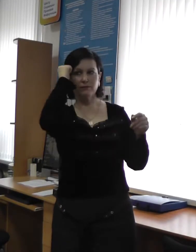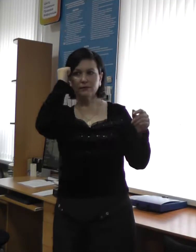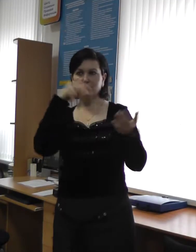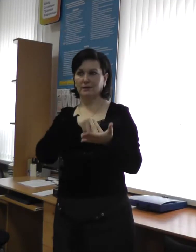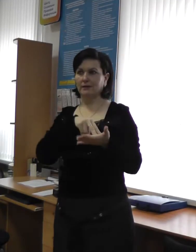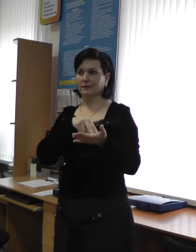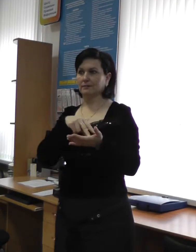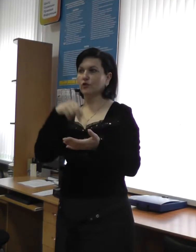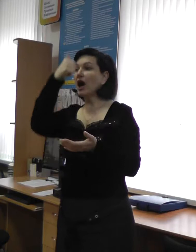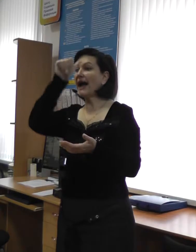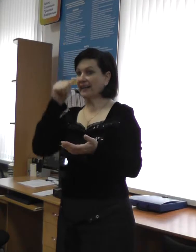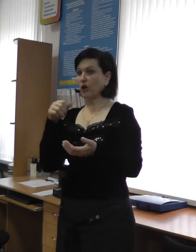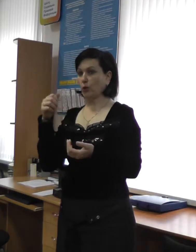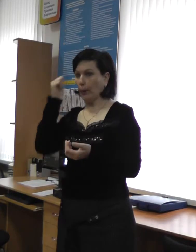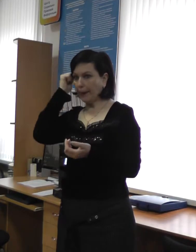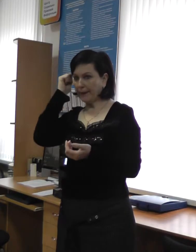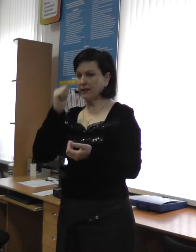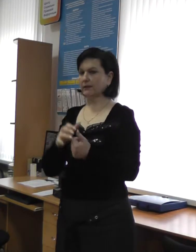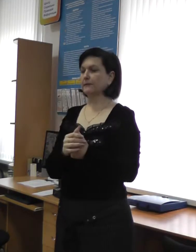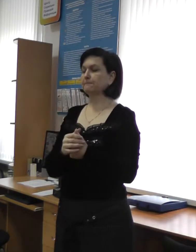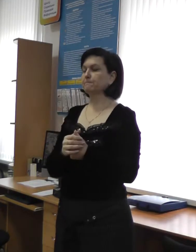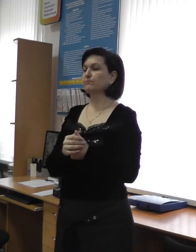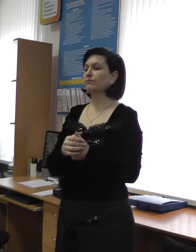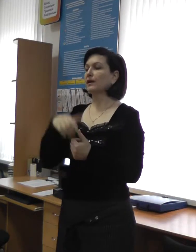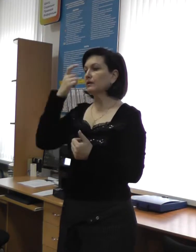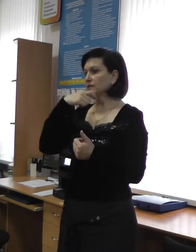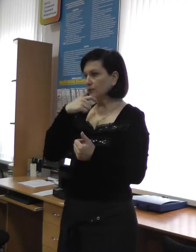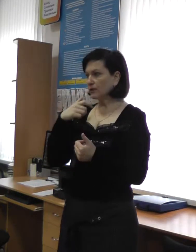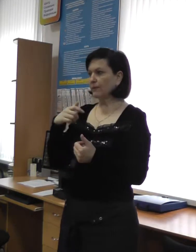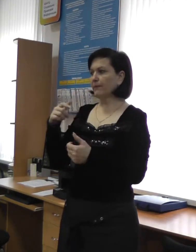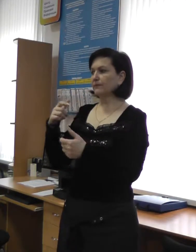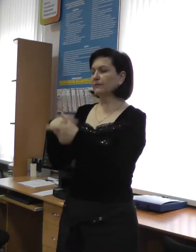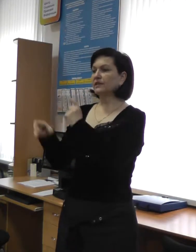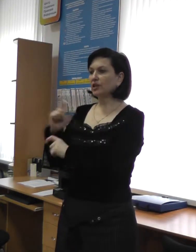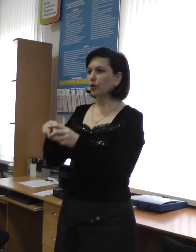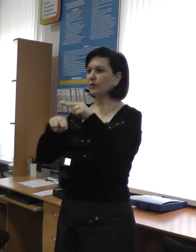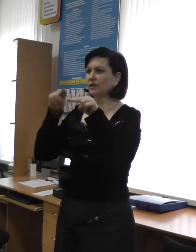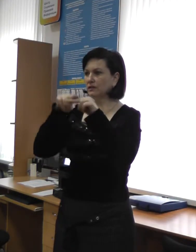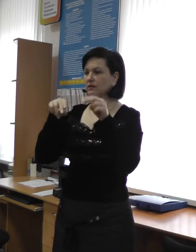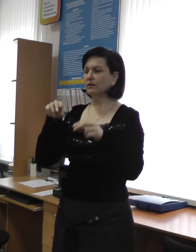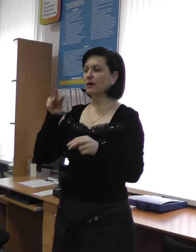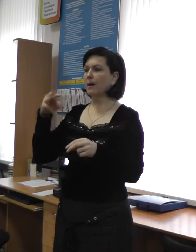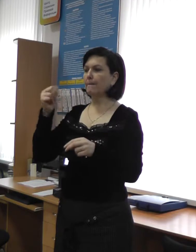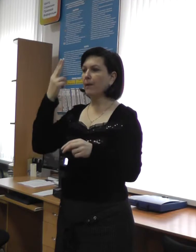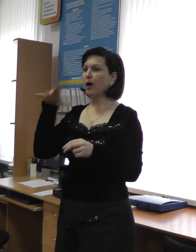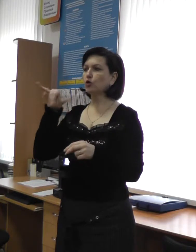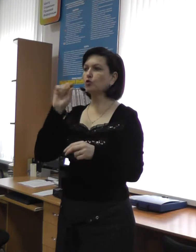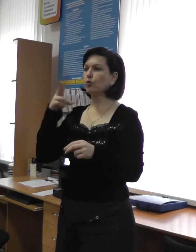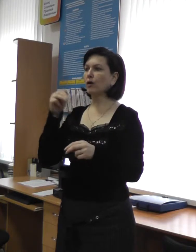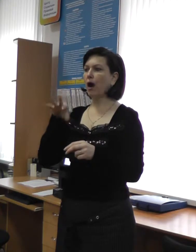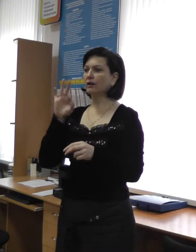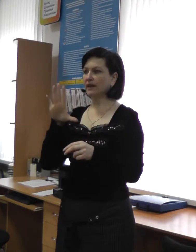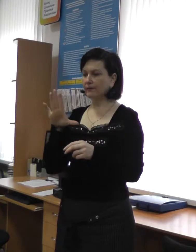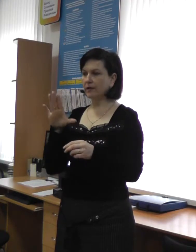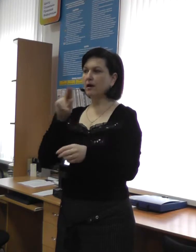Да. Также на территории Ставропольского строительного техникума, где Николай Мацукатов с 1968